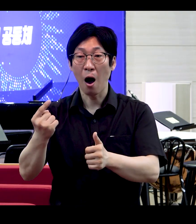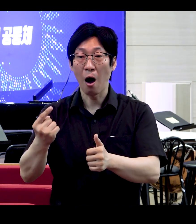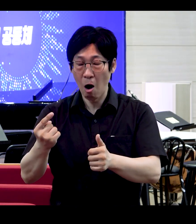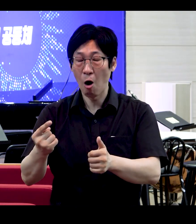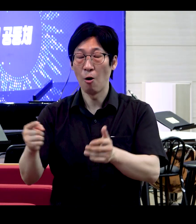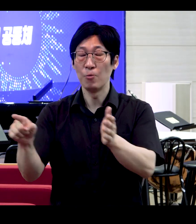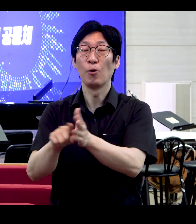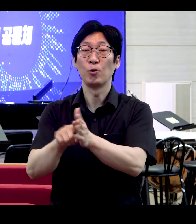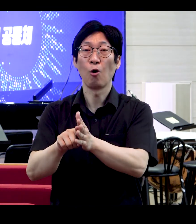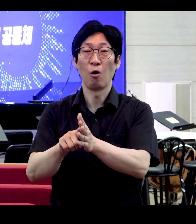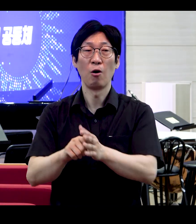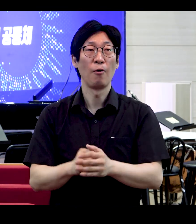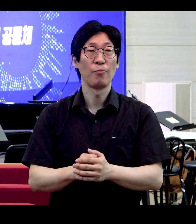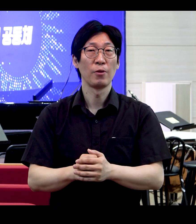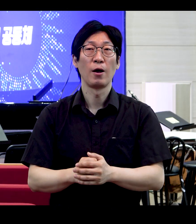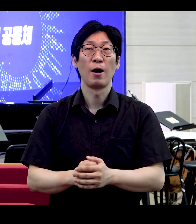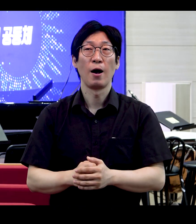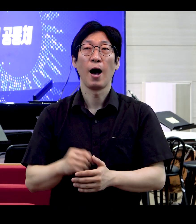믿고 받아들이면서